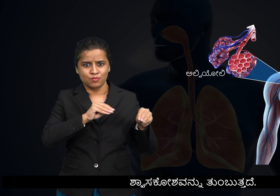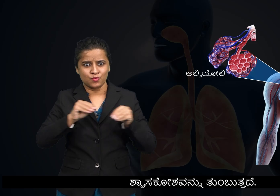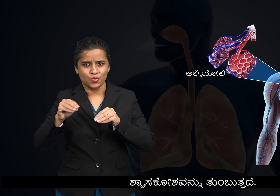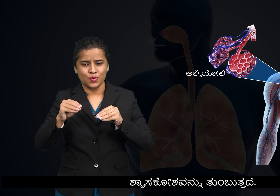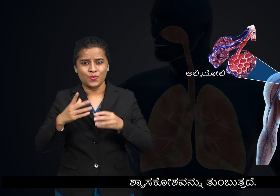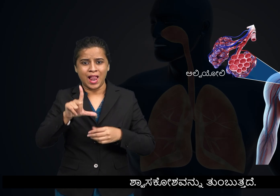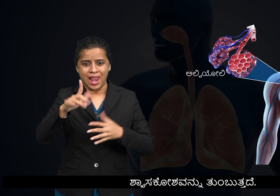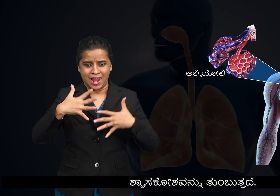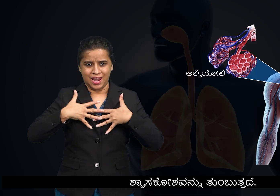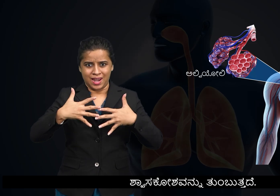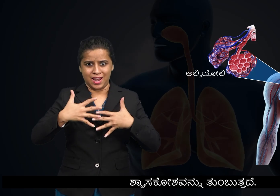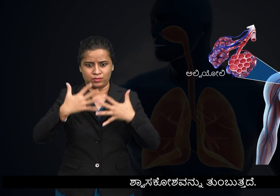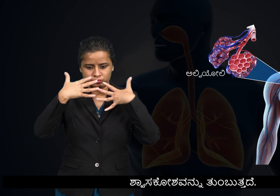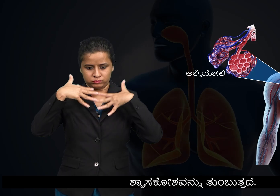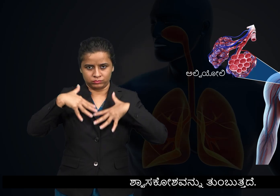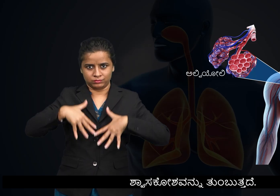ತುಂಬುತ್ತದೆ. ನೆಕ್ಸ್ಟ್,